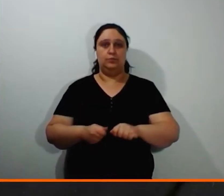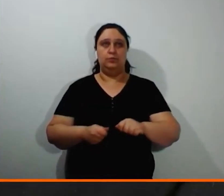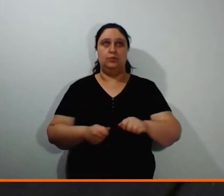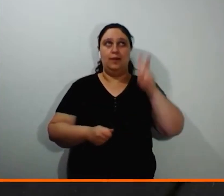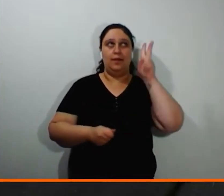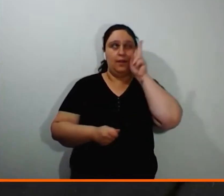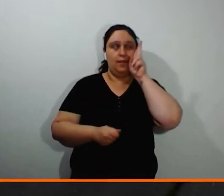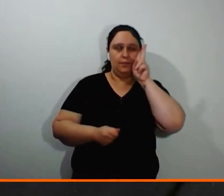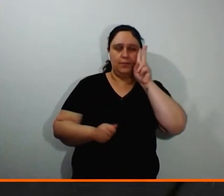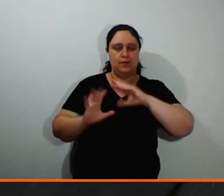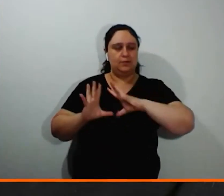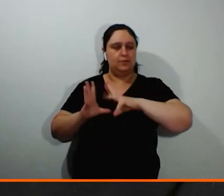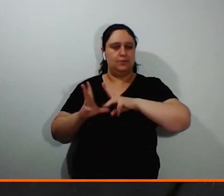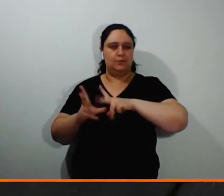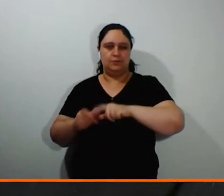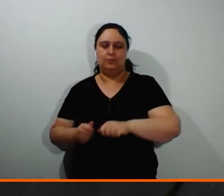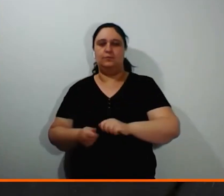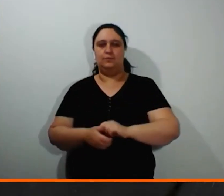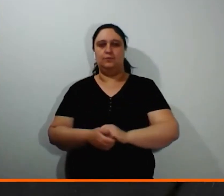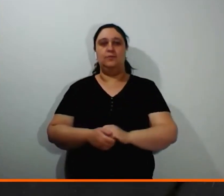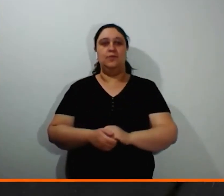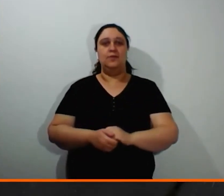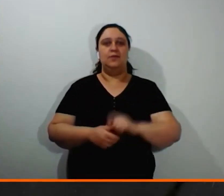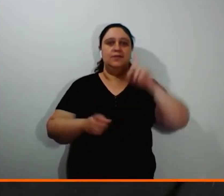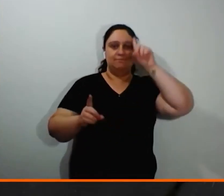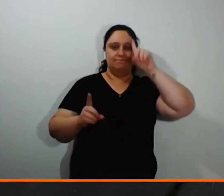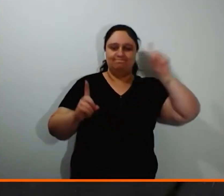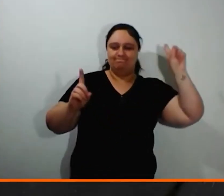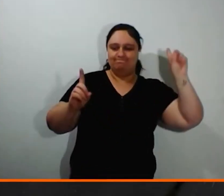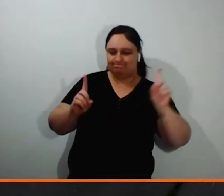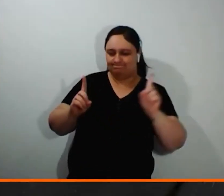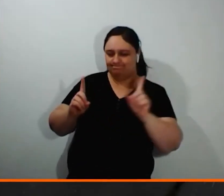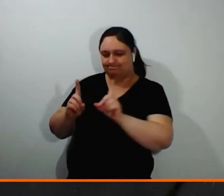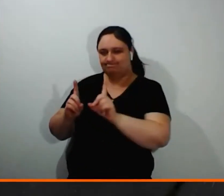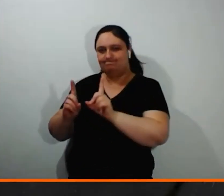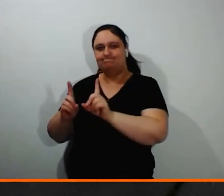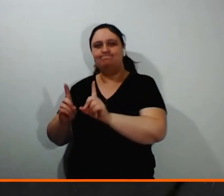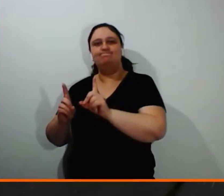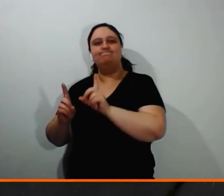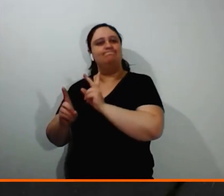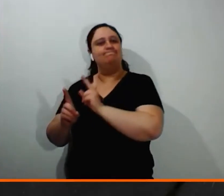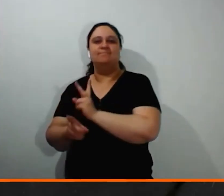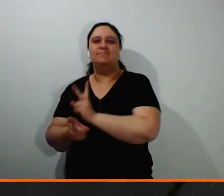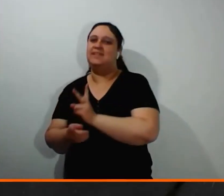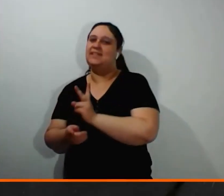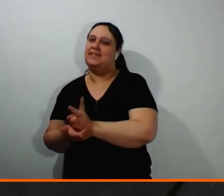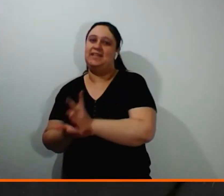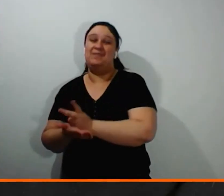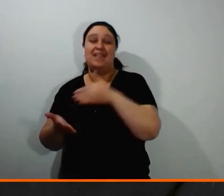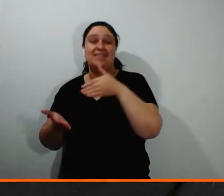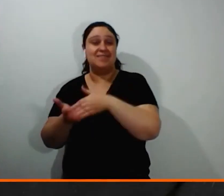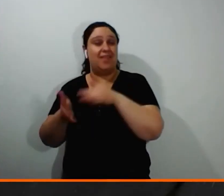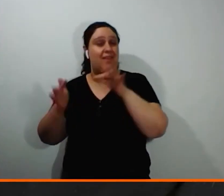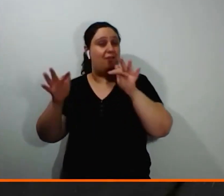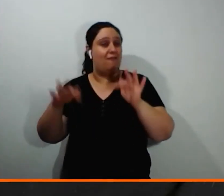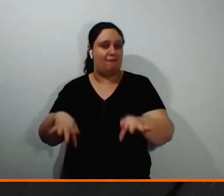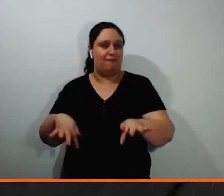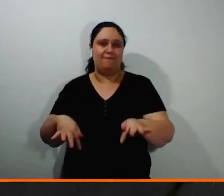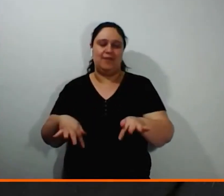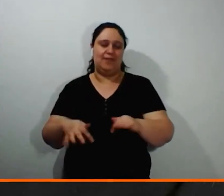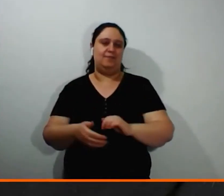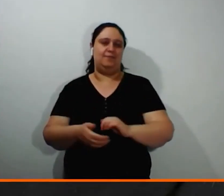até a consumação do século. O Senhor está conosco. Oh, Senhor